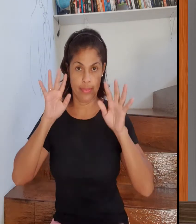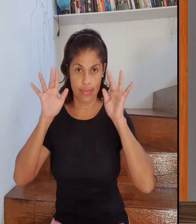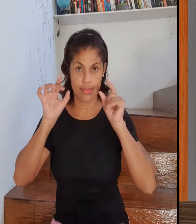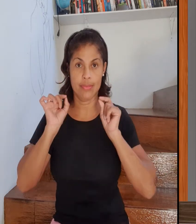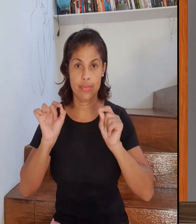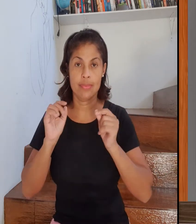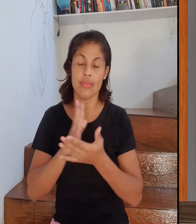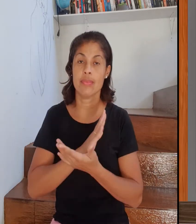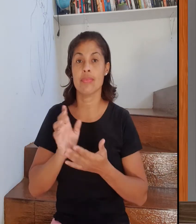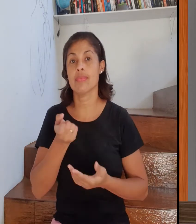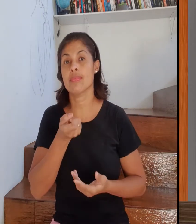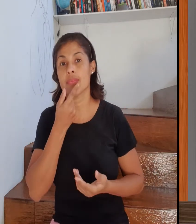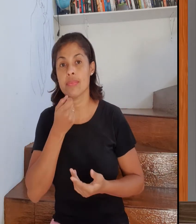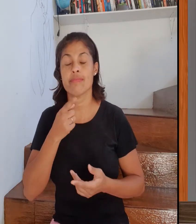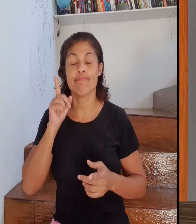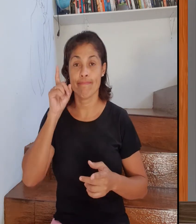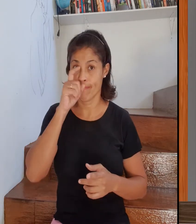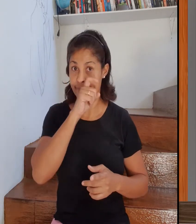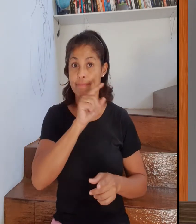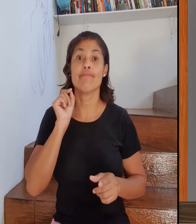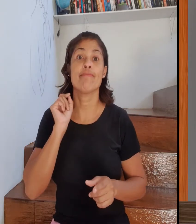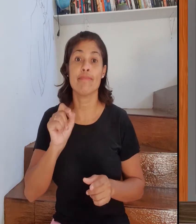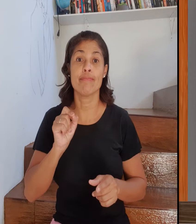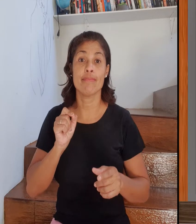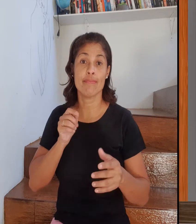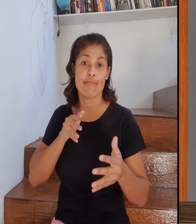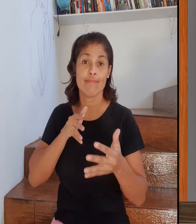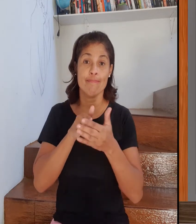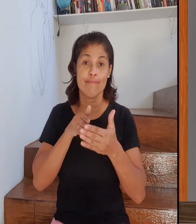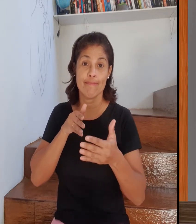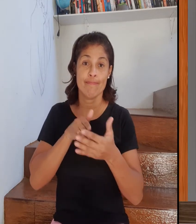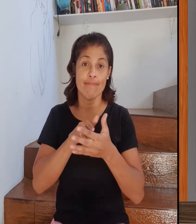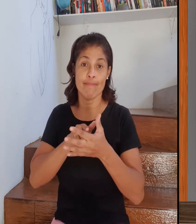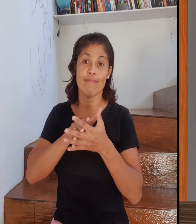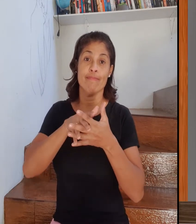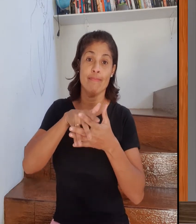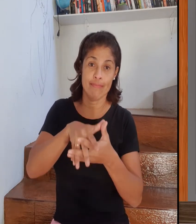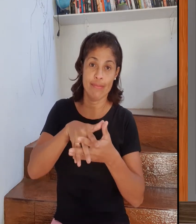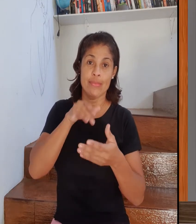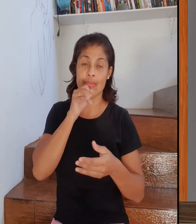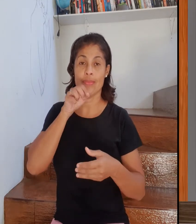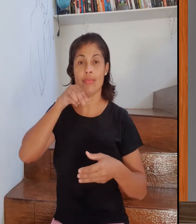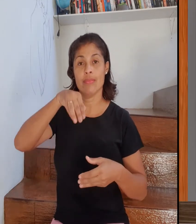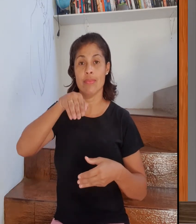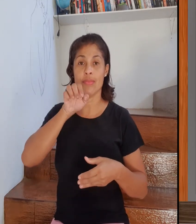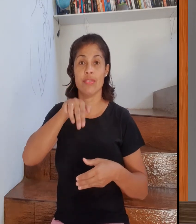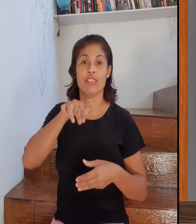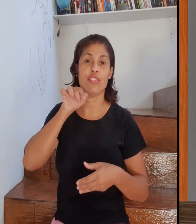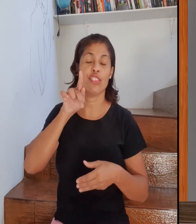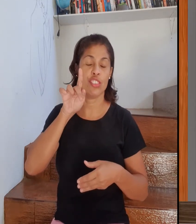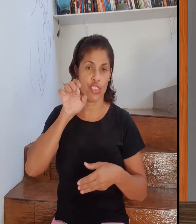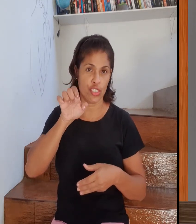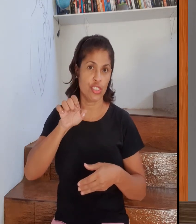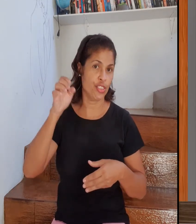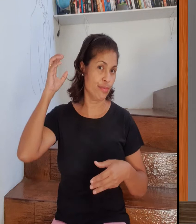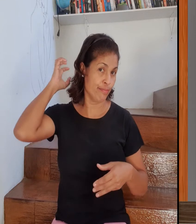também que alguns medicamentos têm dificuldade para atravessar barreiras biológicas, como as meninges. Neste